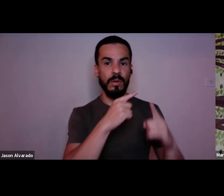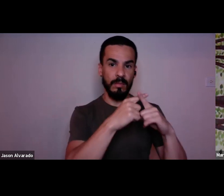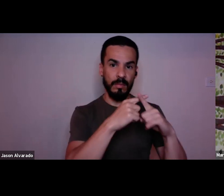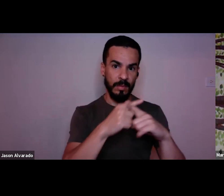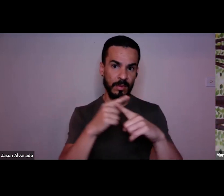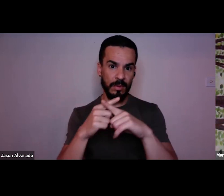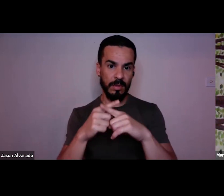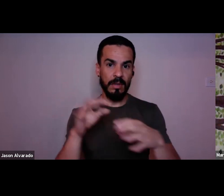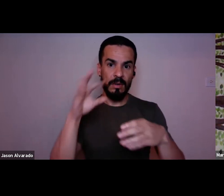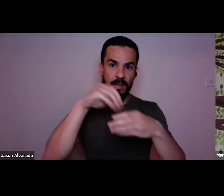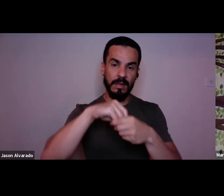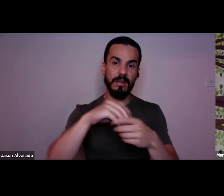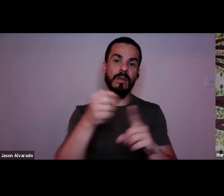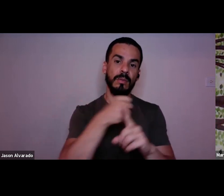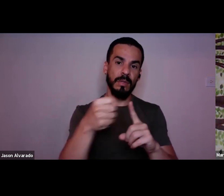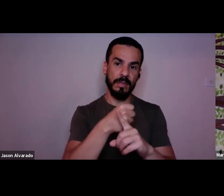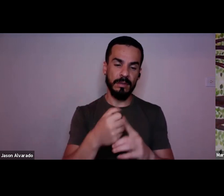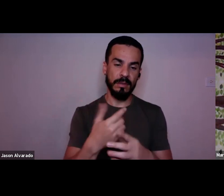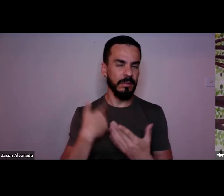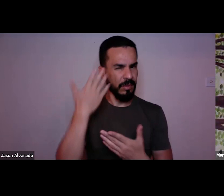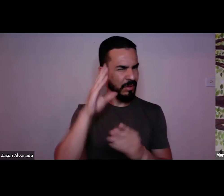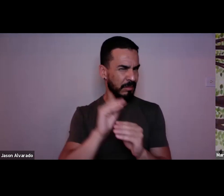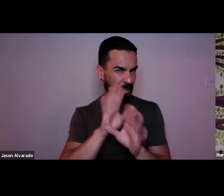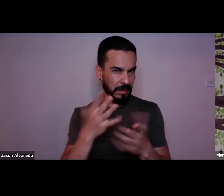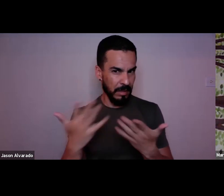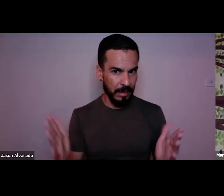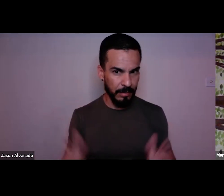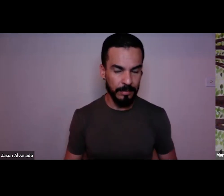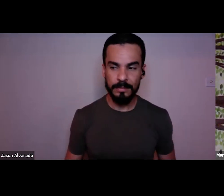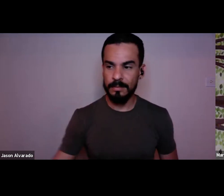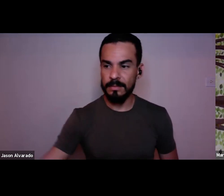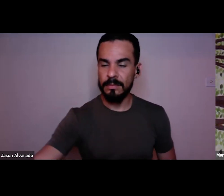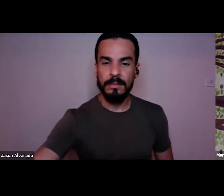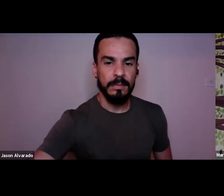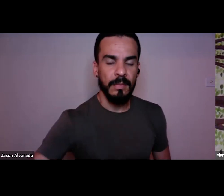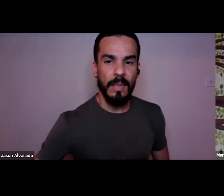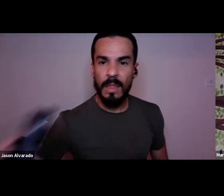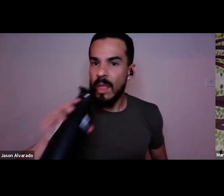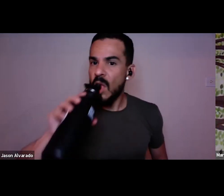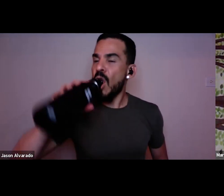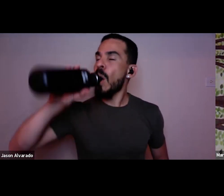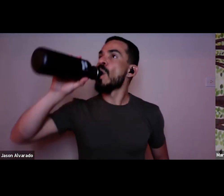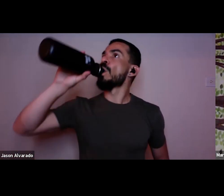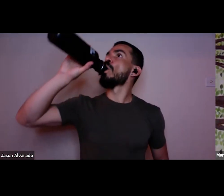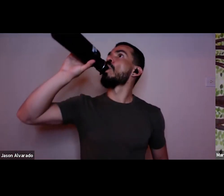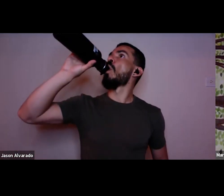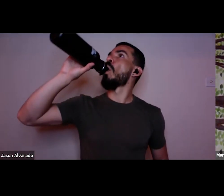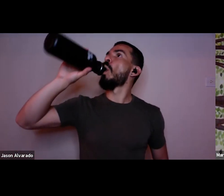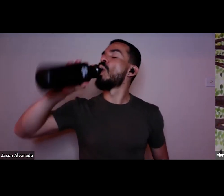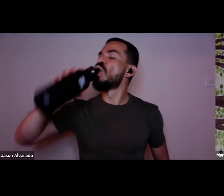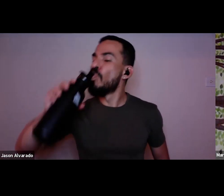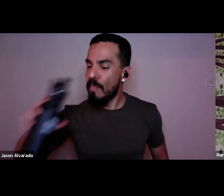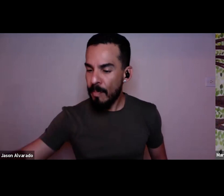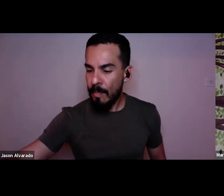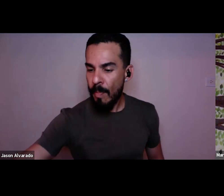que tiene que ver con la violencia no sé si quedó más o menos Gracias lo que creo Es que